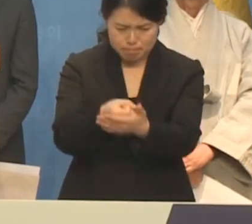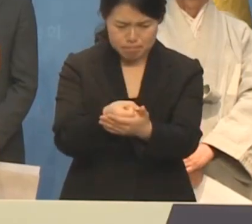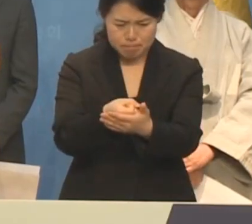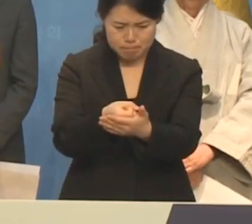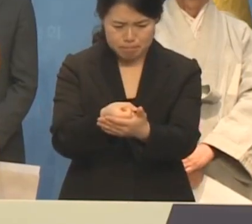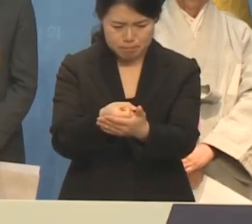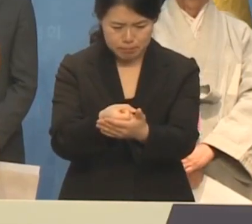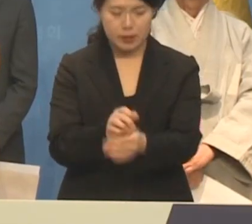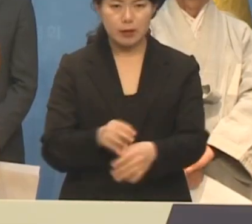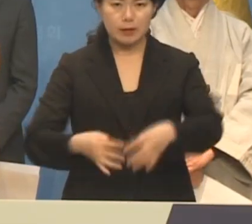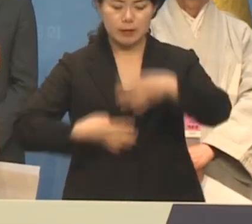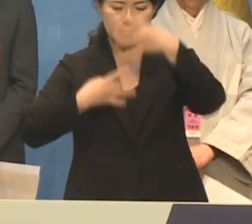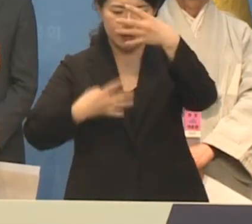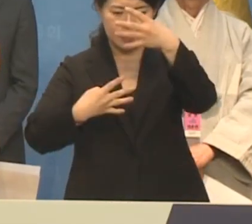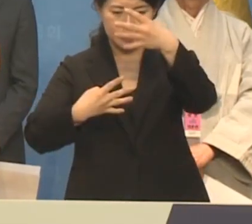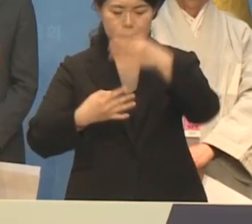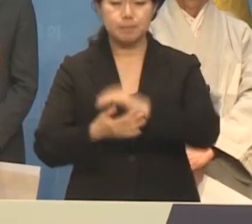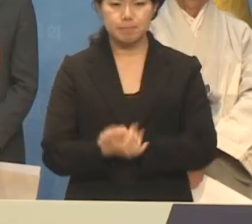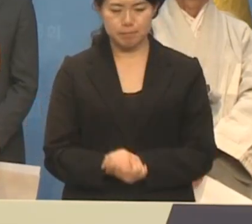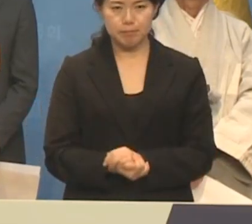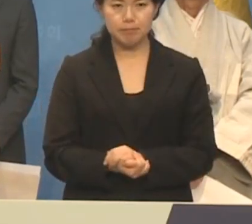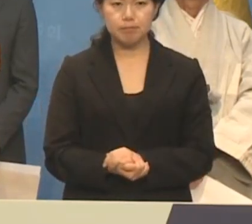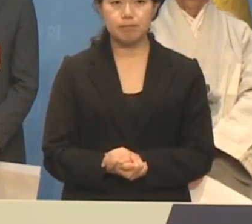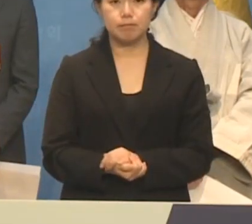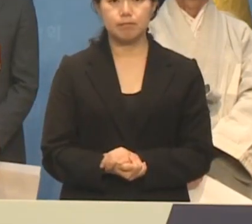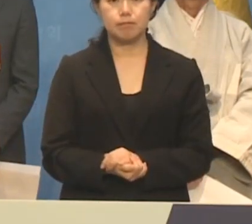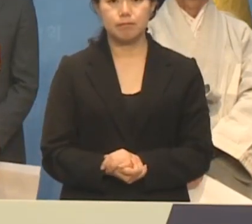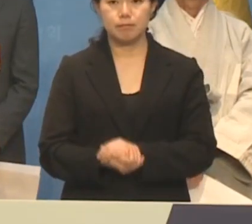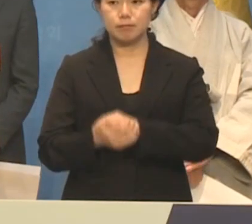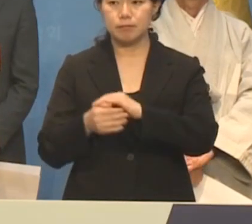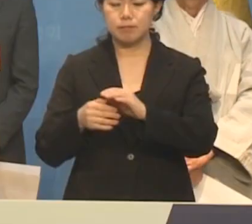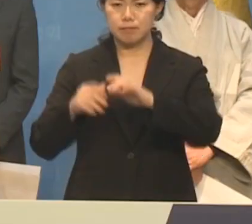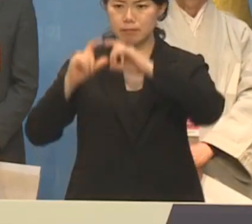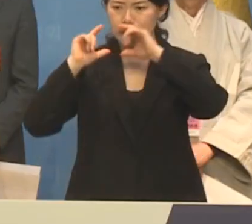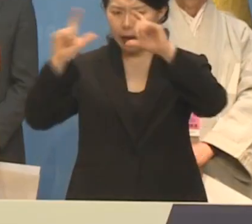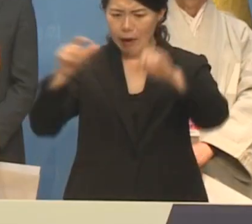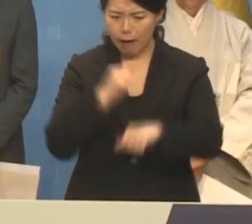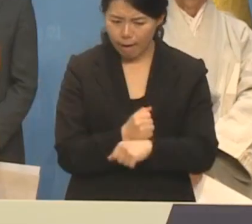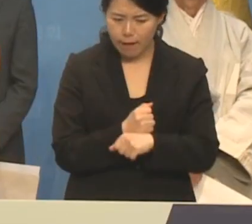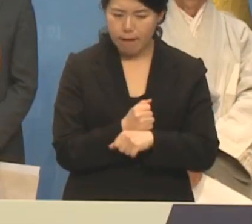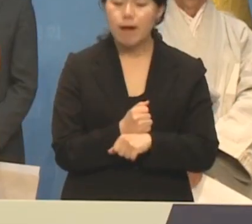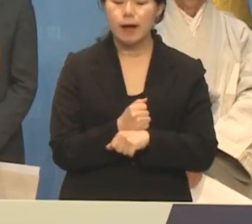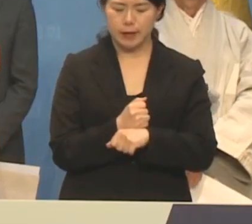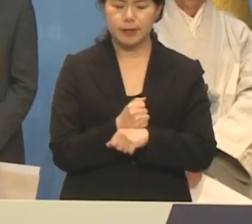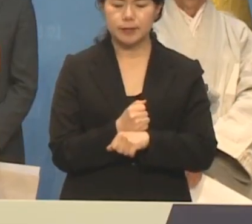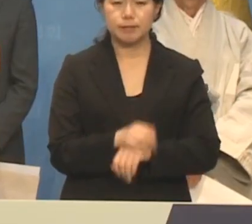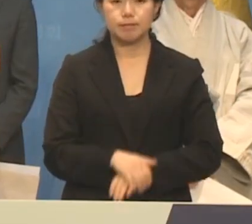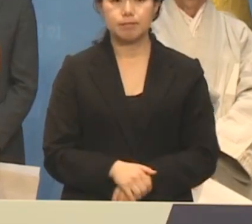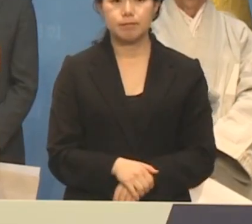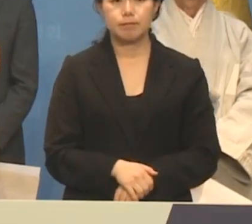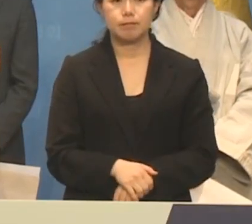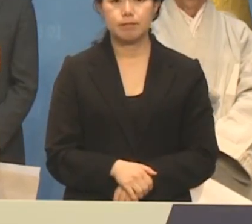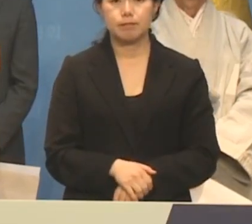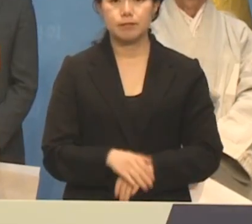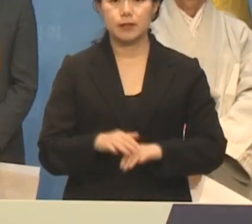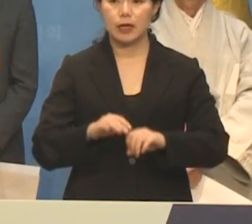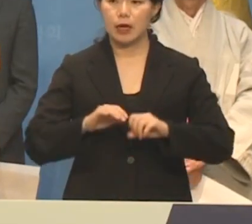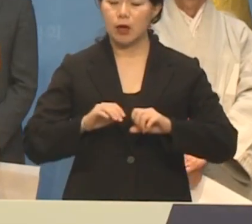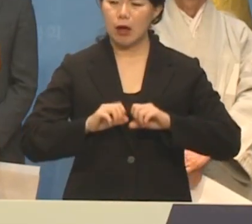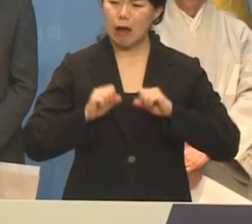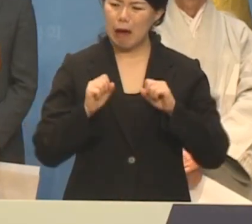뭐 4일날 뭐 소환해서 뭐 한다 하니까 그 말 들을지도